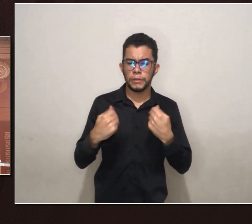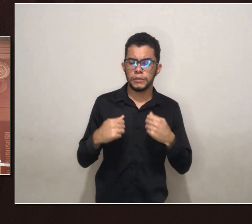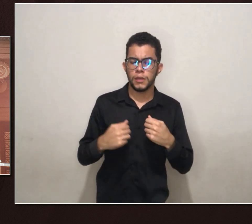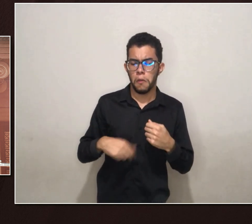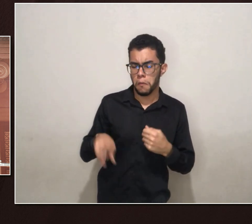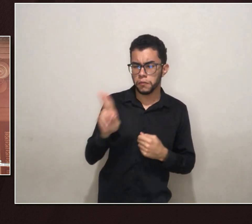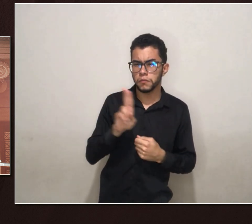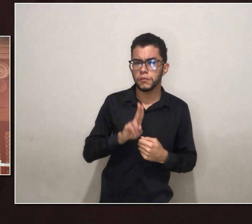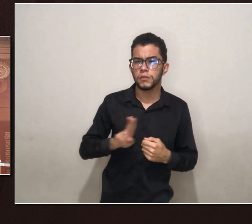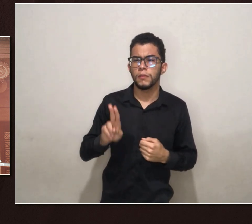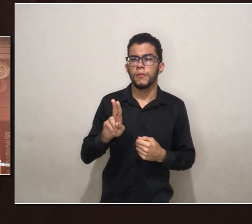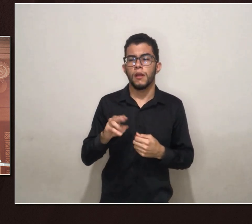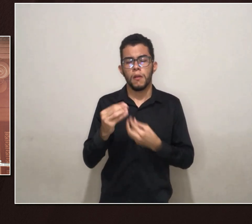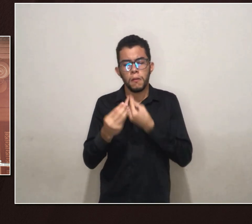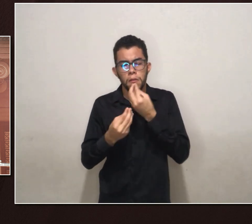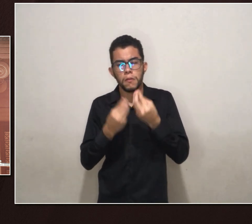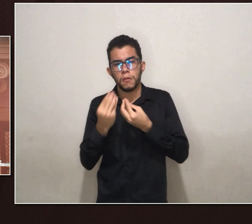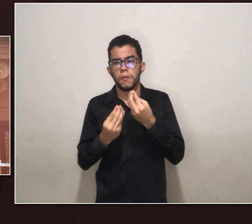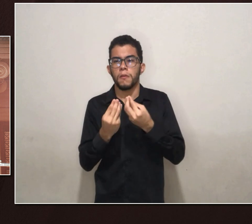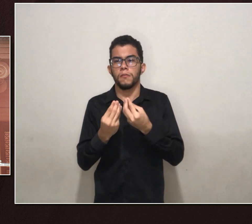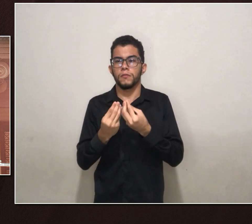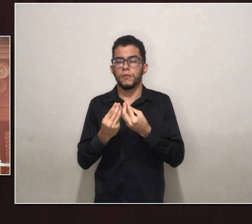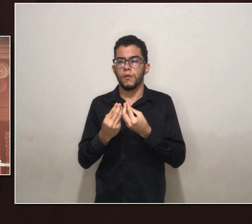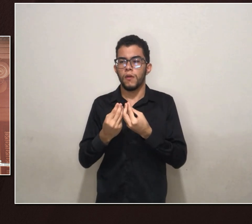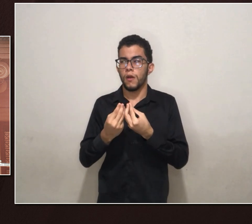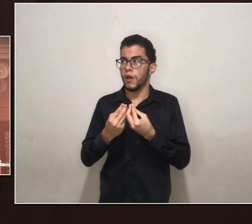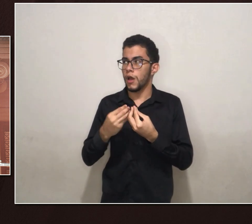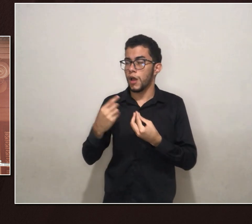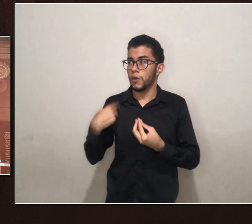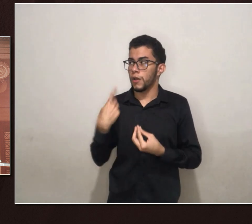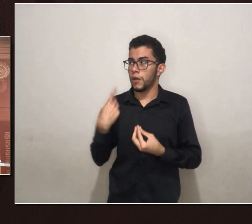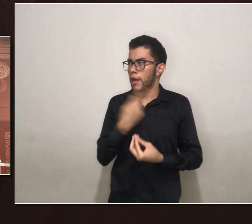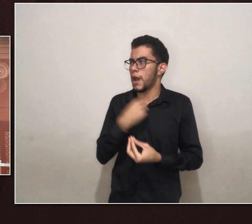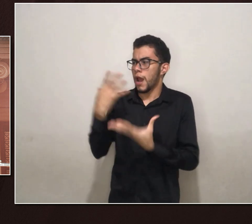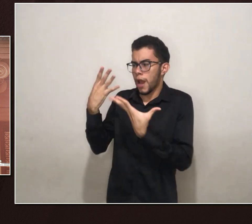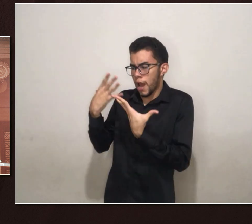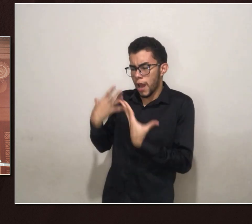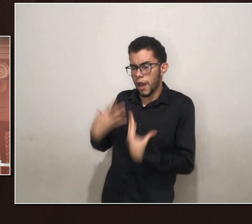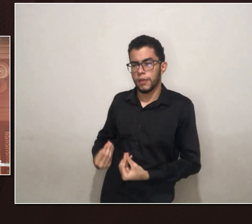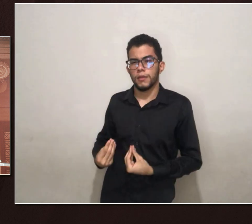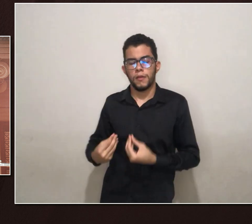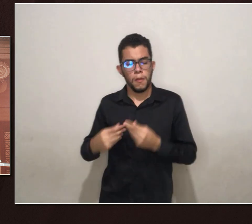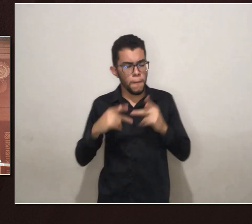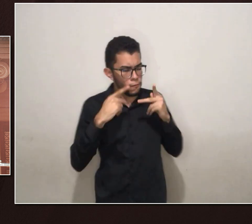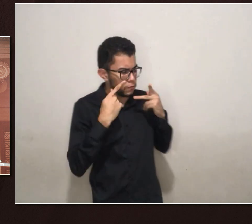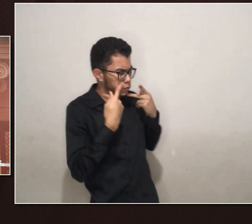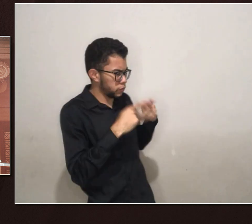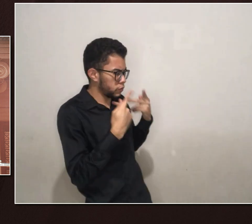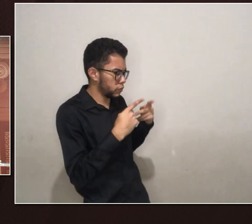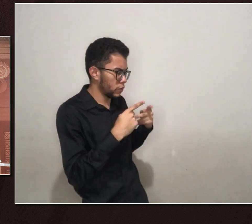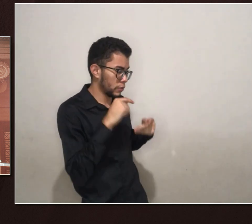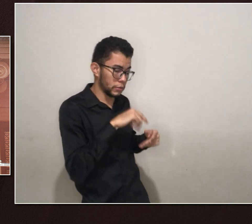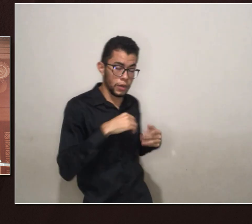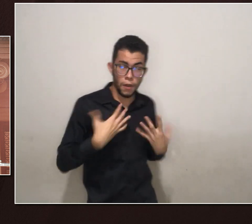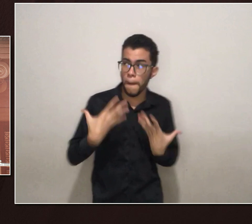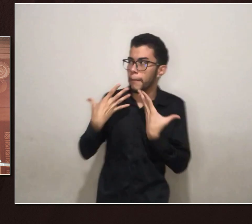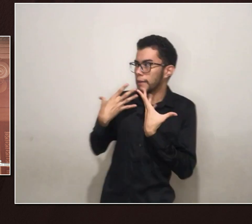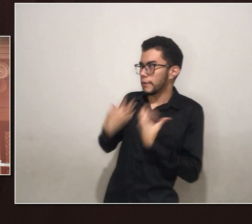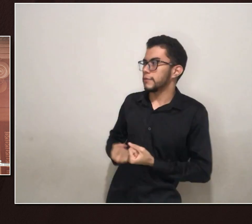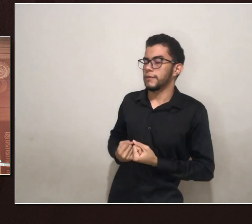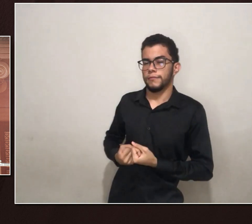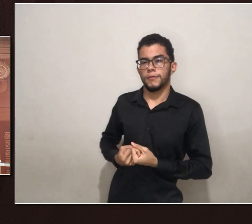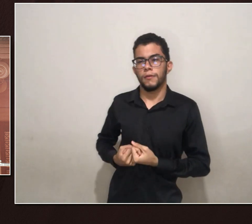de João a palavra profética e você ouve, você lê, você pratica,